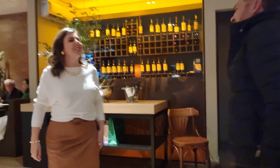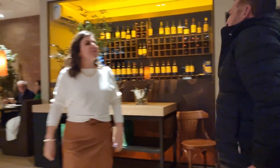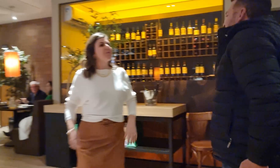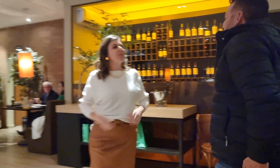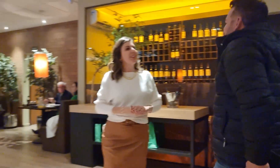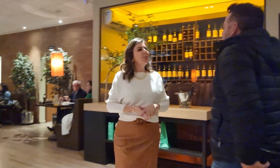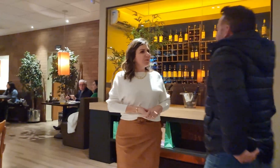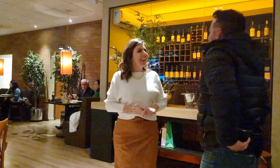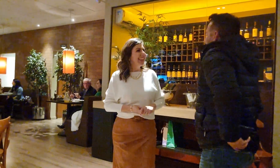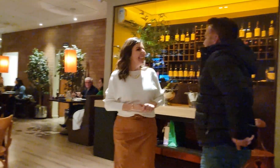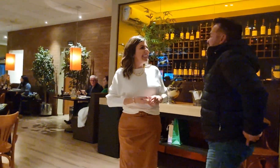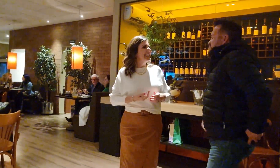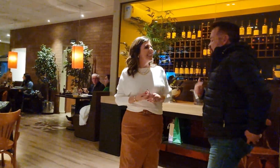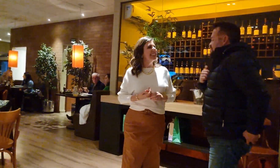Não é um monstro. Não é.